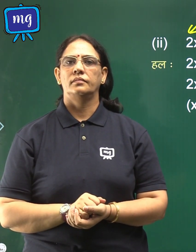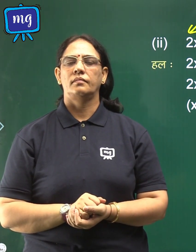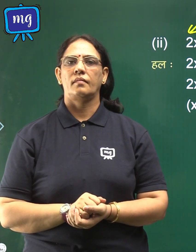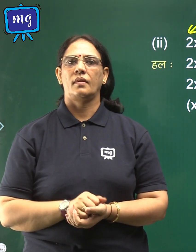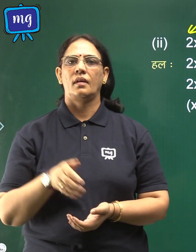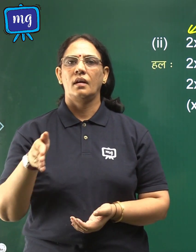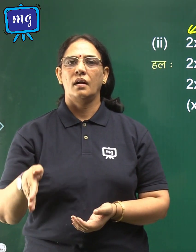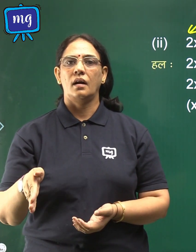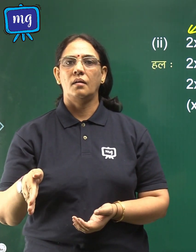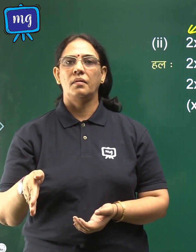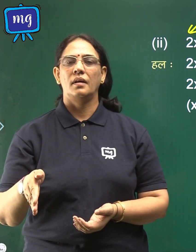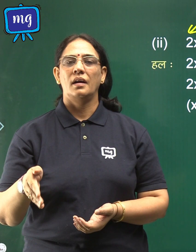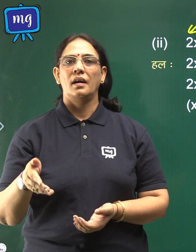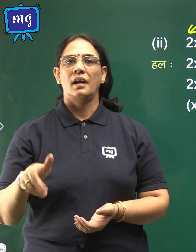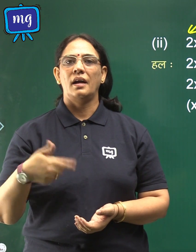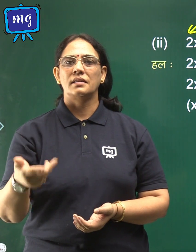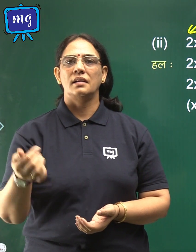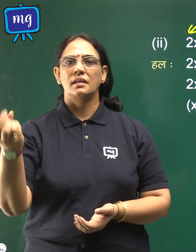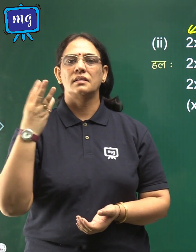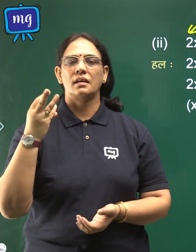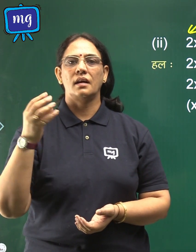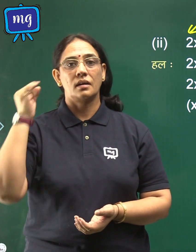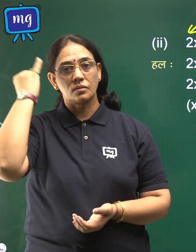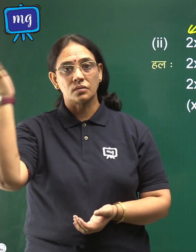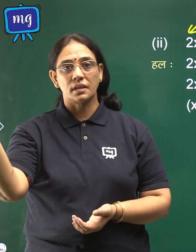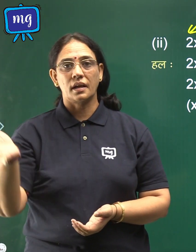अब ऐसी संख्या सोचनी है,